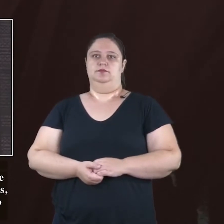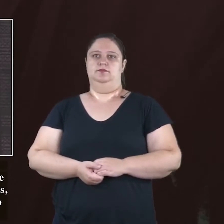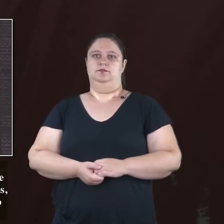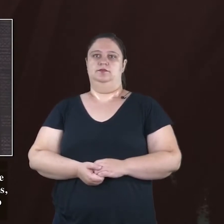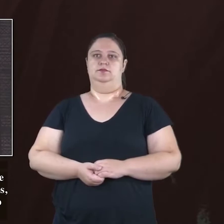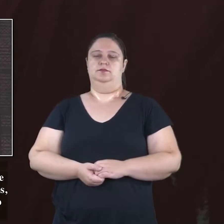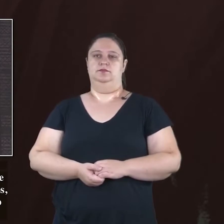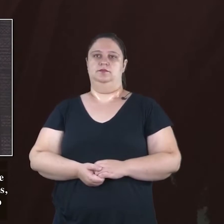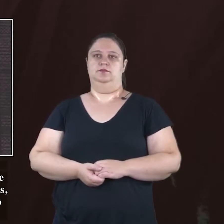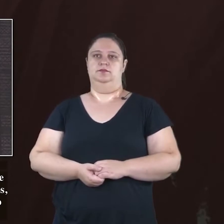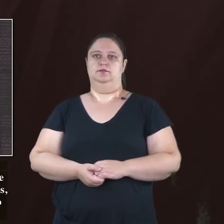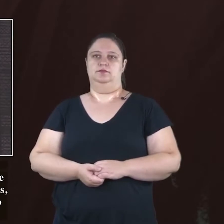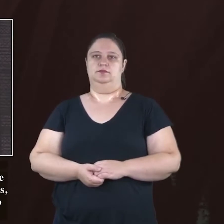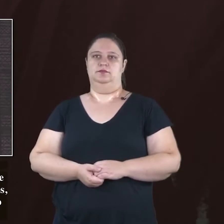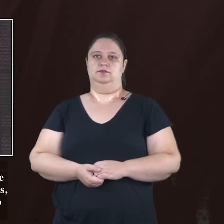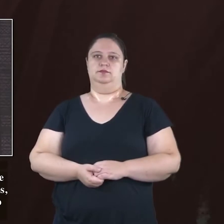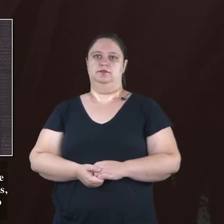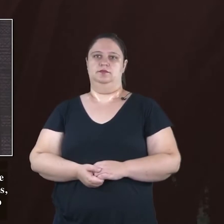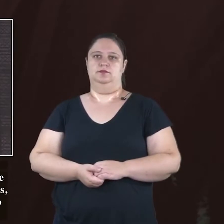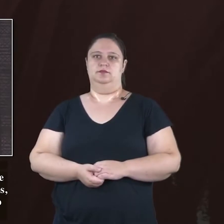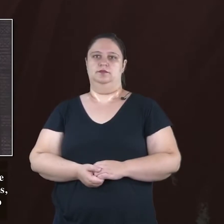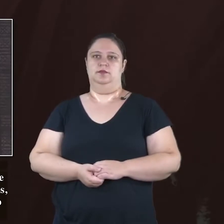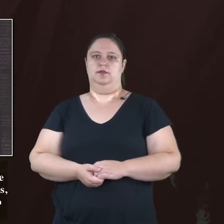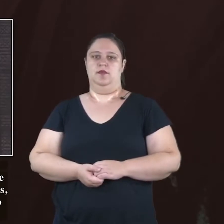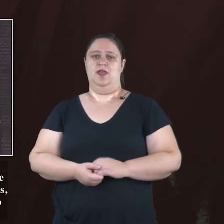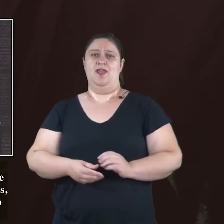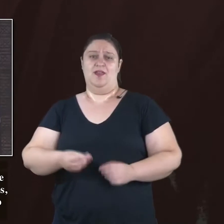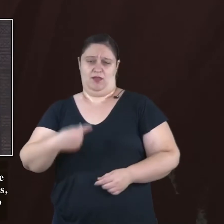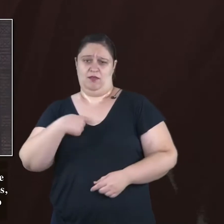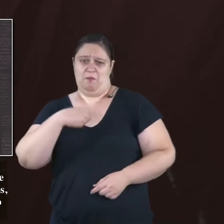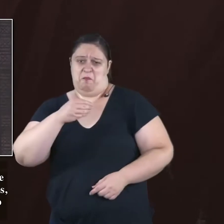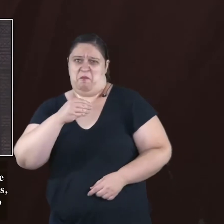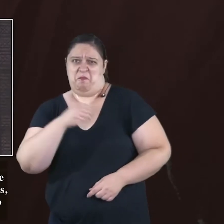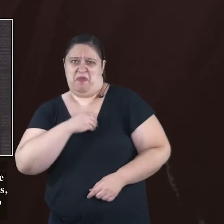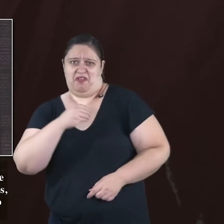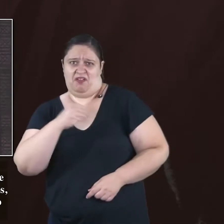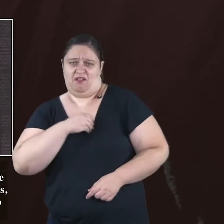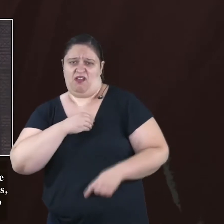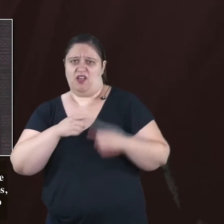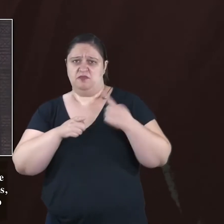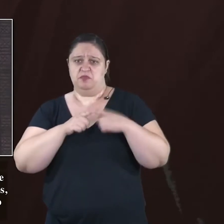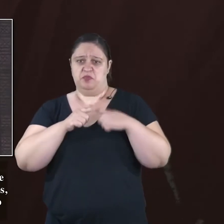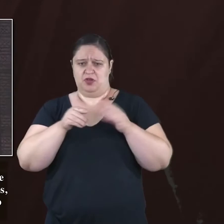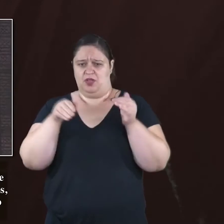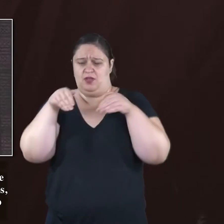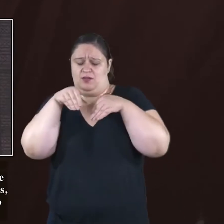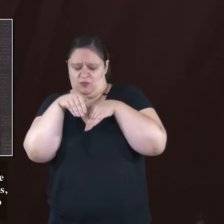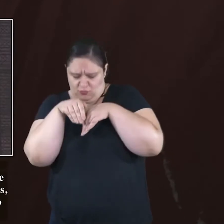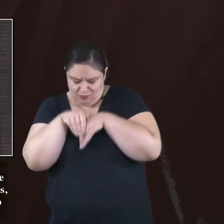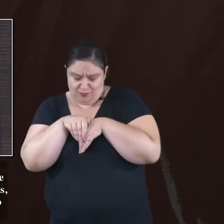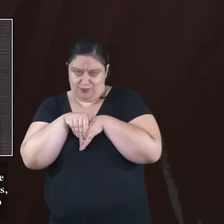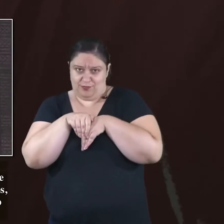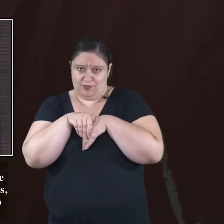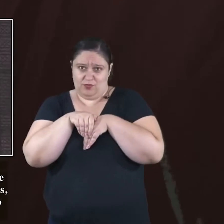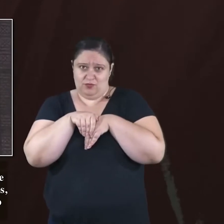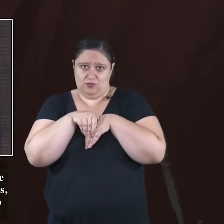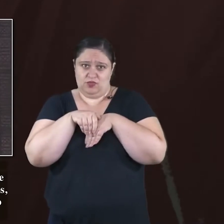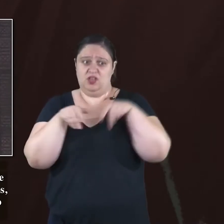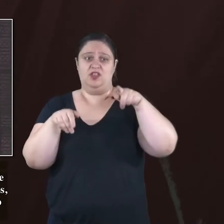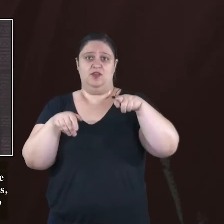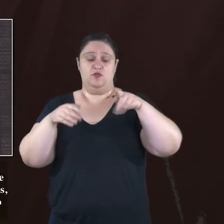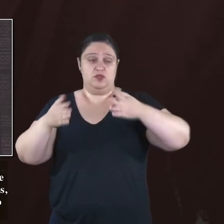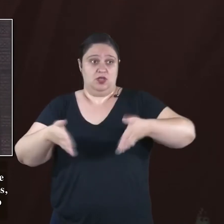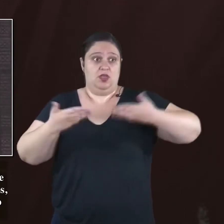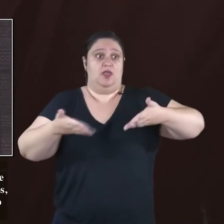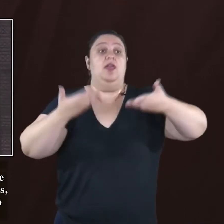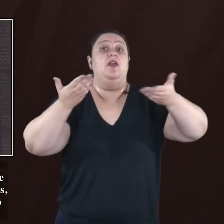porventura algum pecado, pelo fato de viver humildemente, para que fosseis vós exaltados,